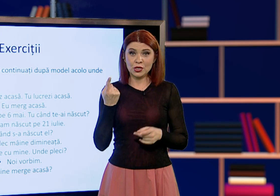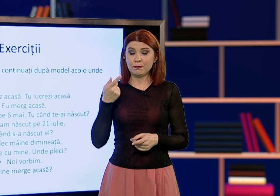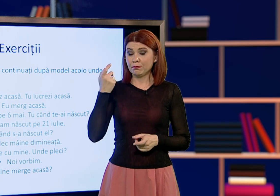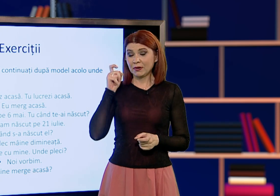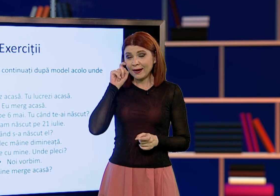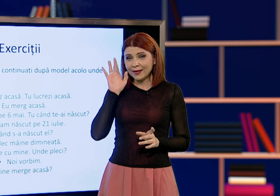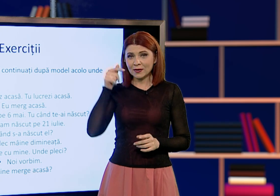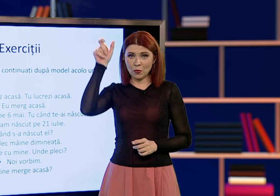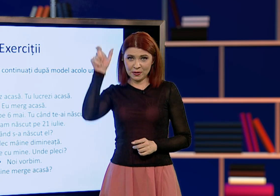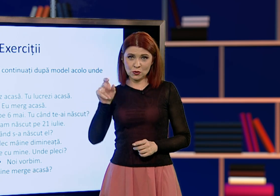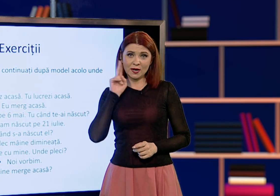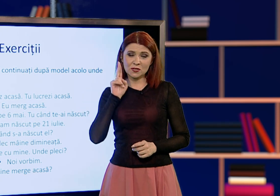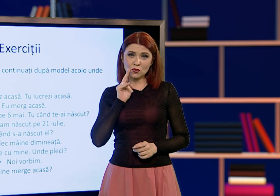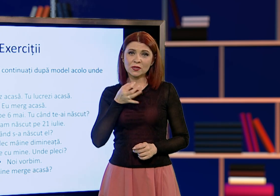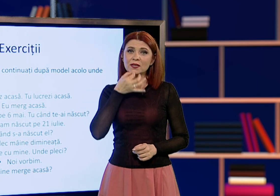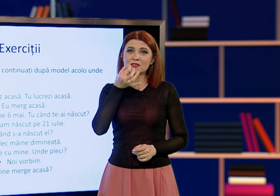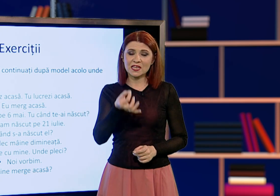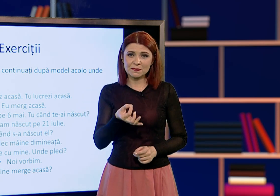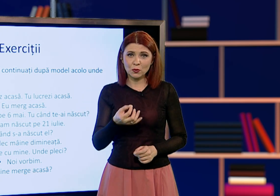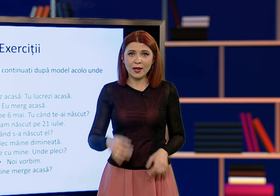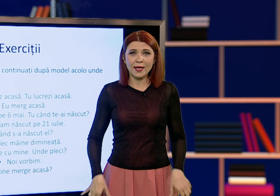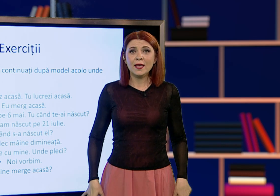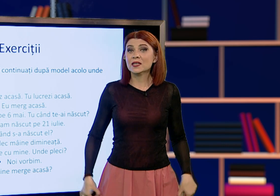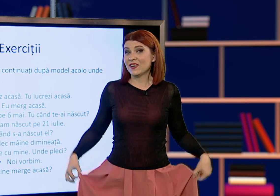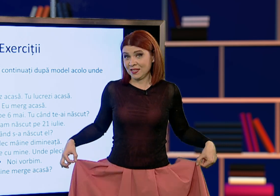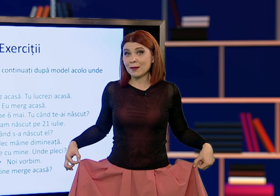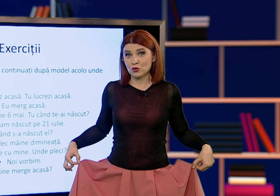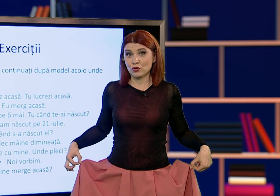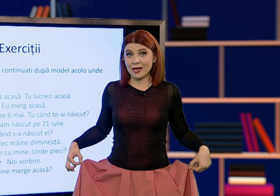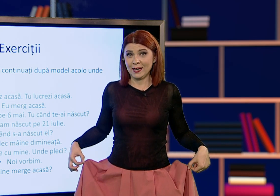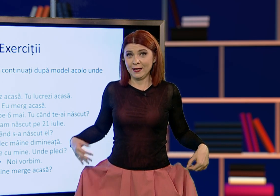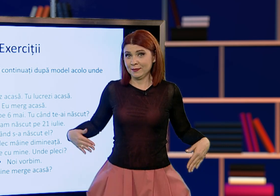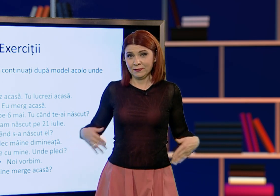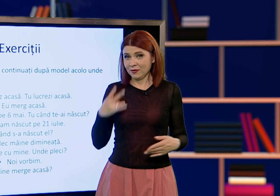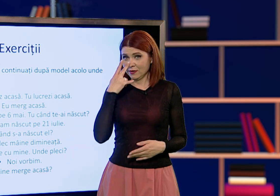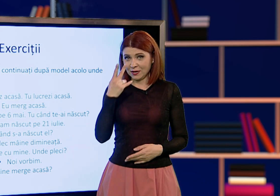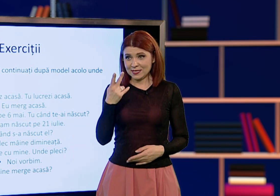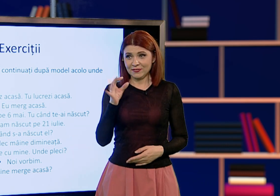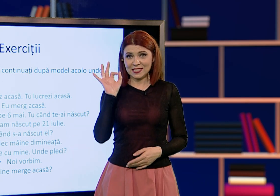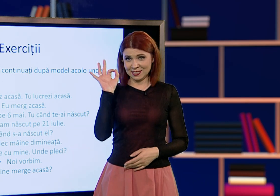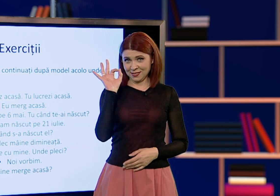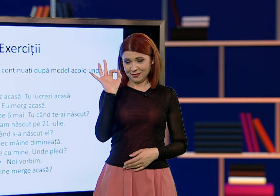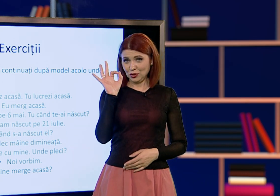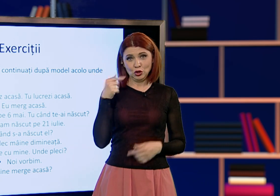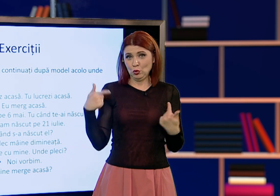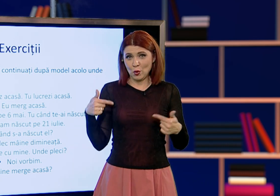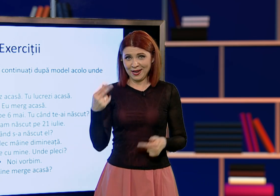și cred că o persoană surdă îți va spune îți va arăta buzunarele ca să vezi că nu are